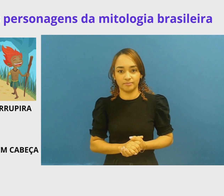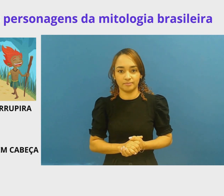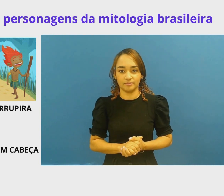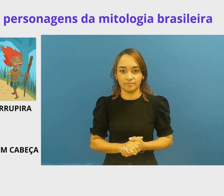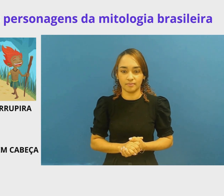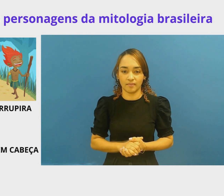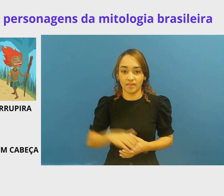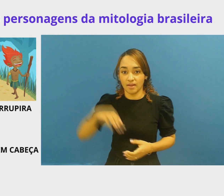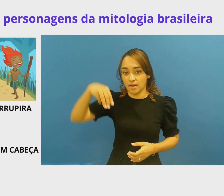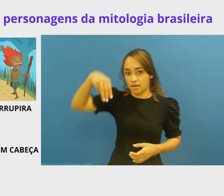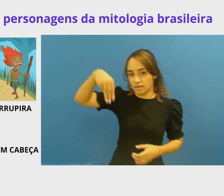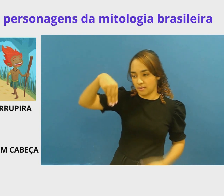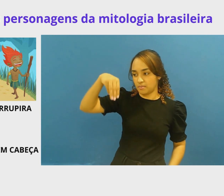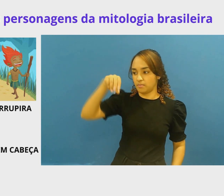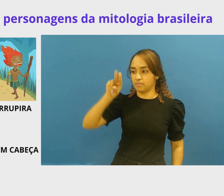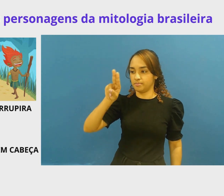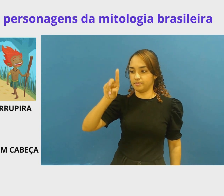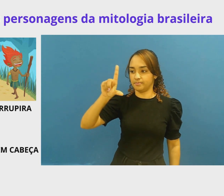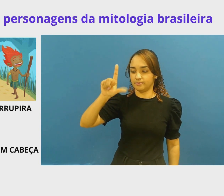Terceiro,